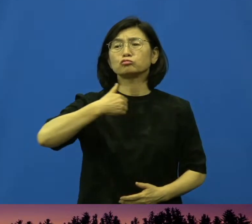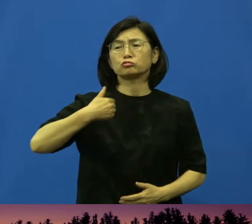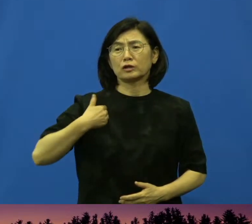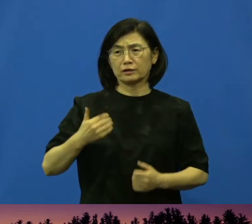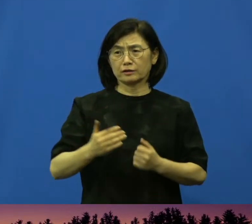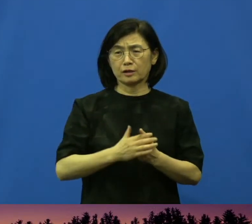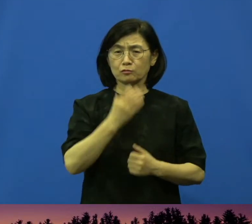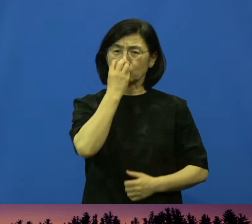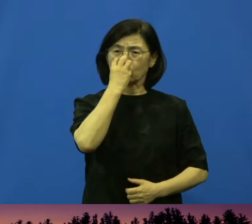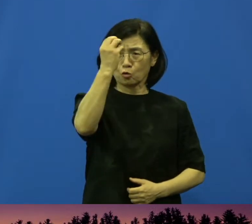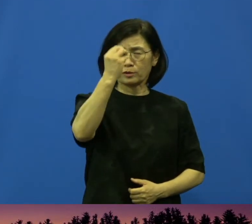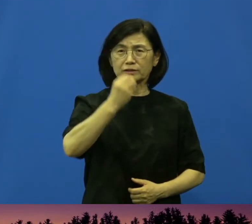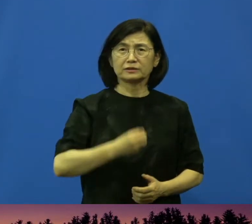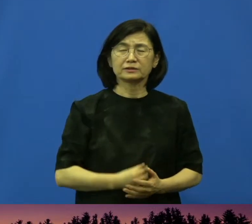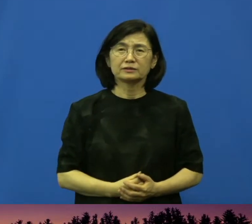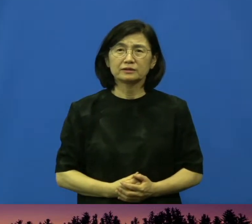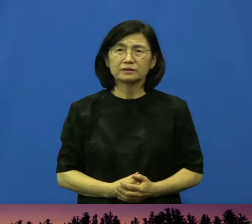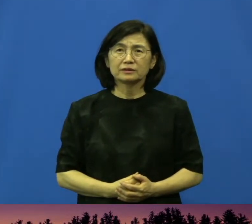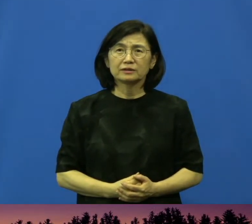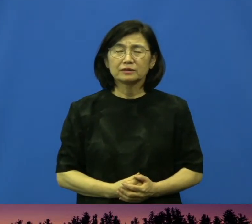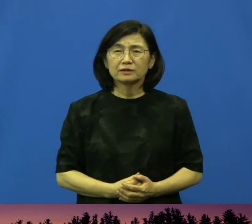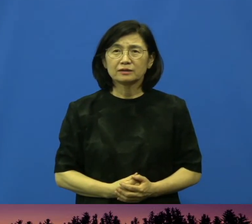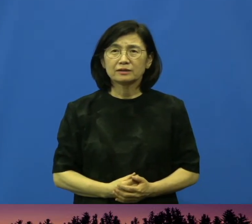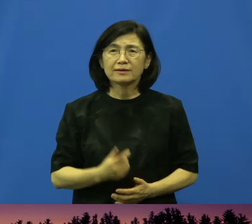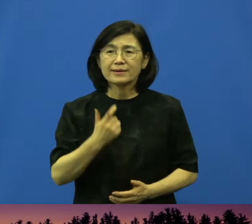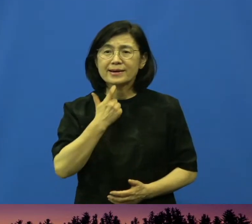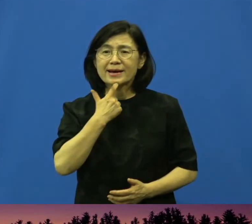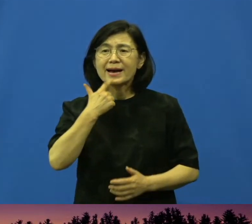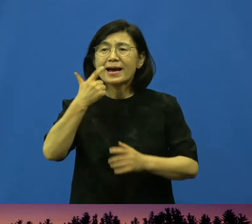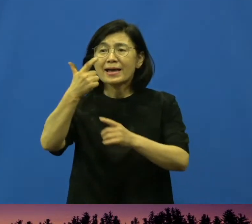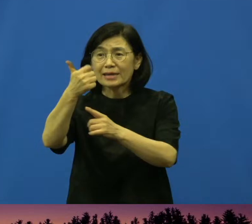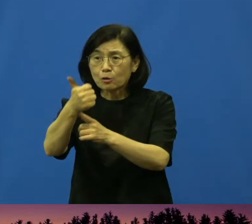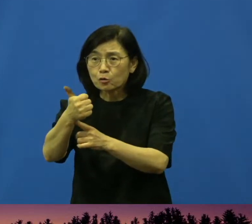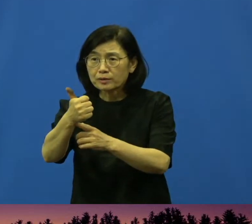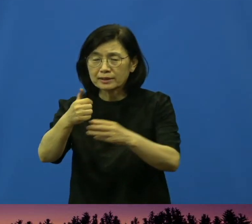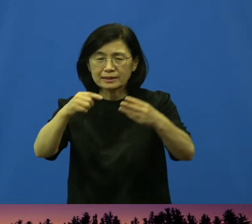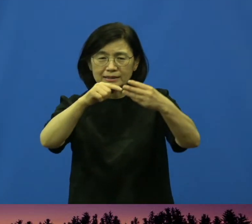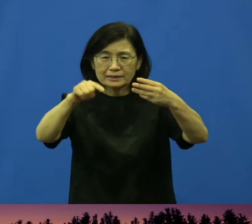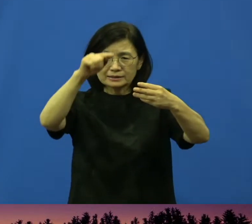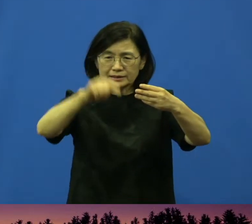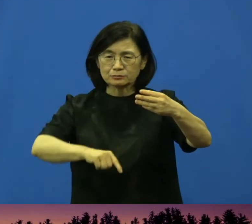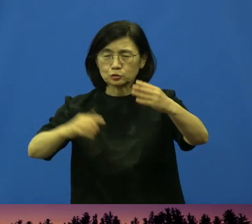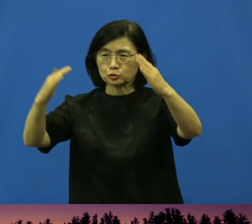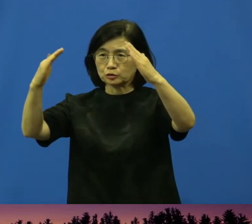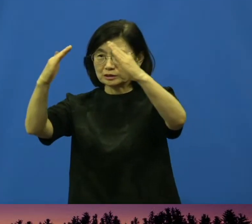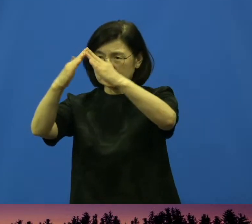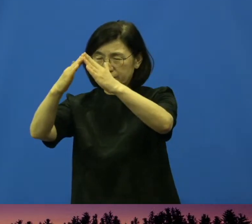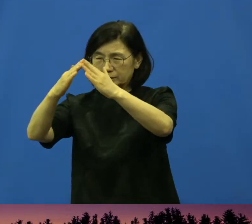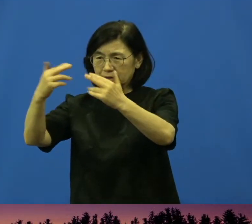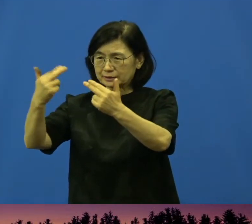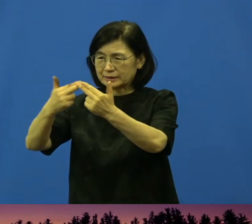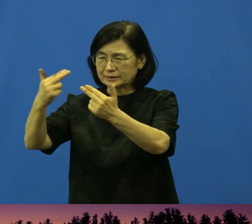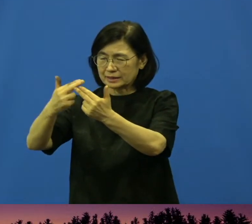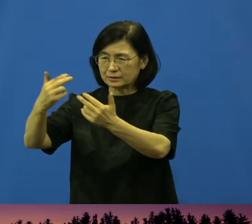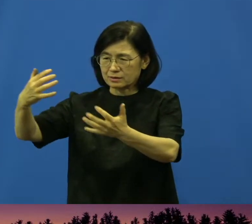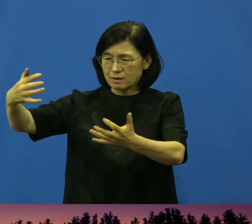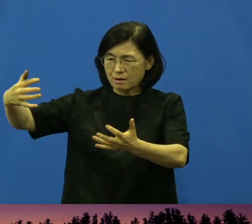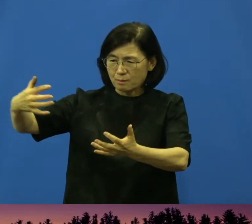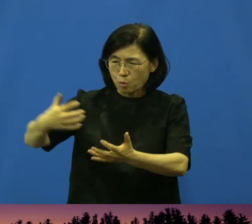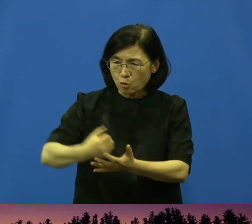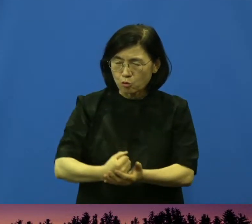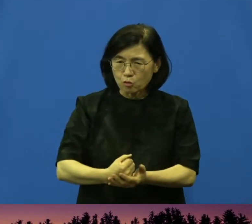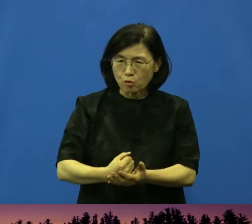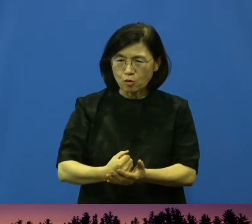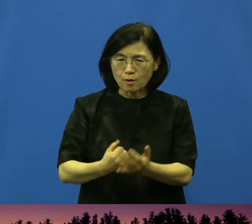여러분, 야곱이 라반의 집에서 재산을 모았습니다. 아내를 데리고 자녀들